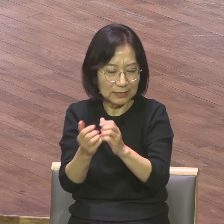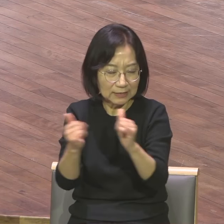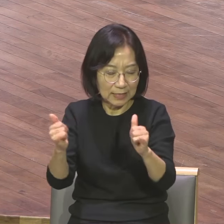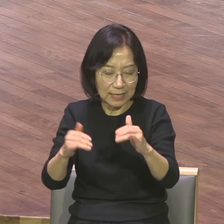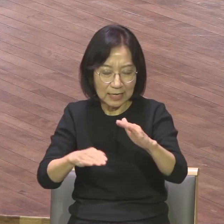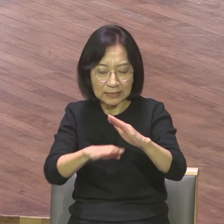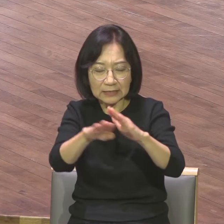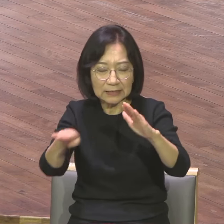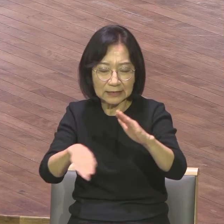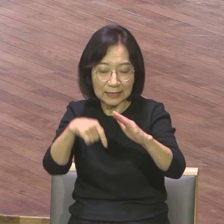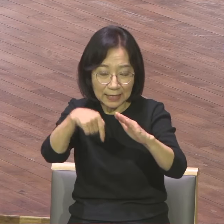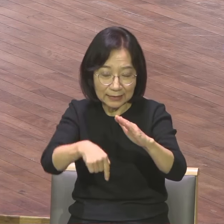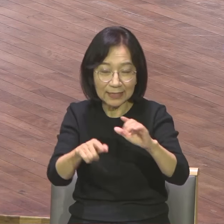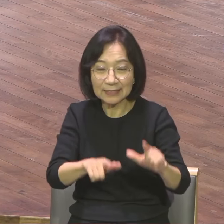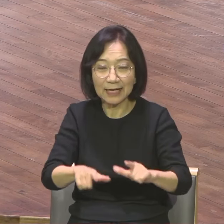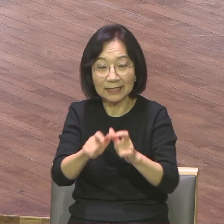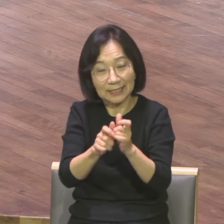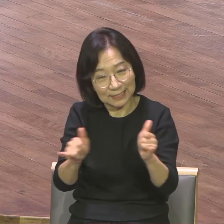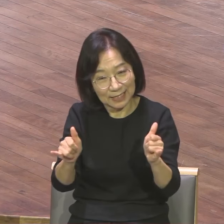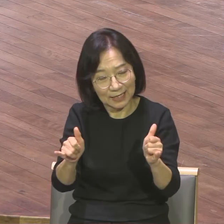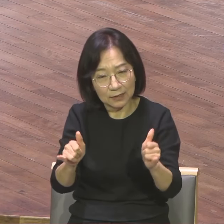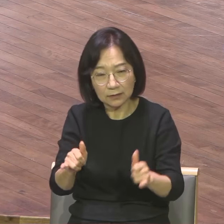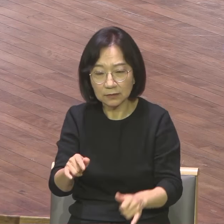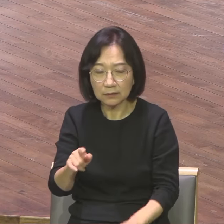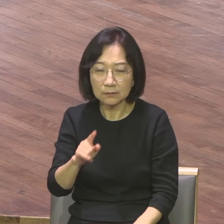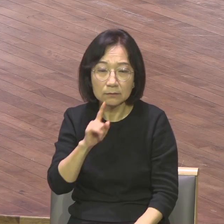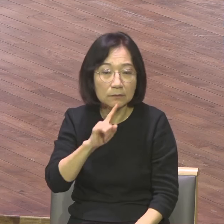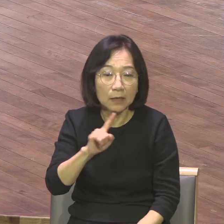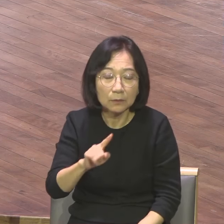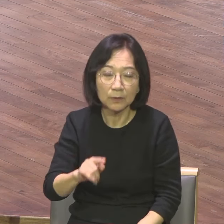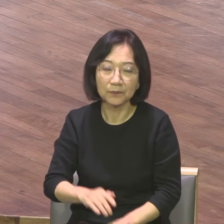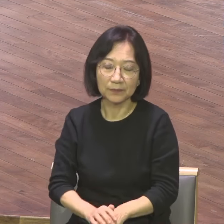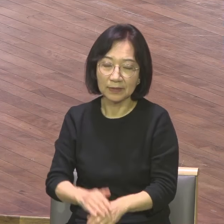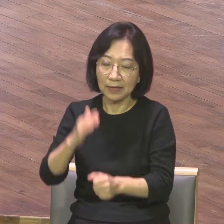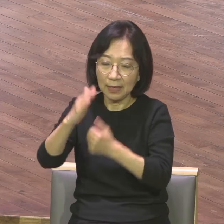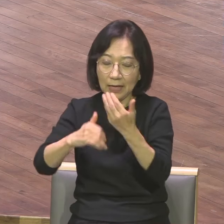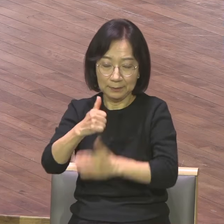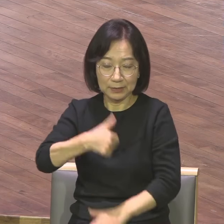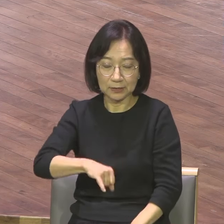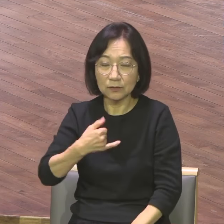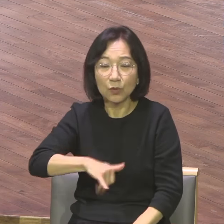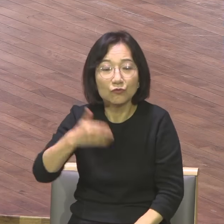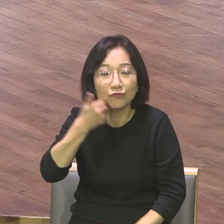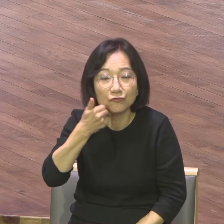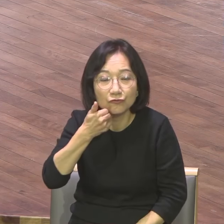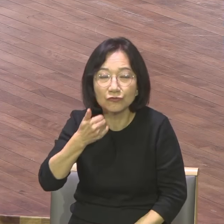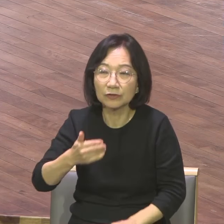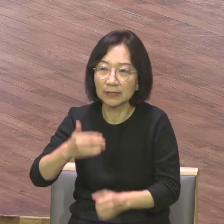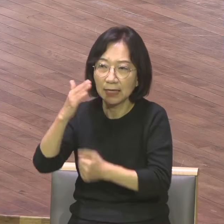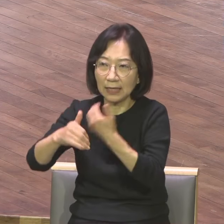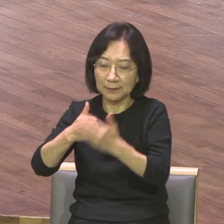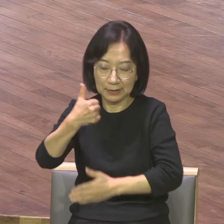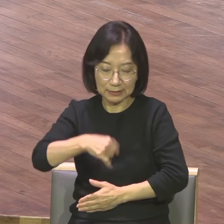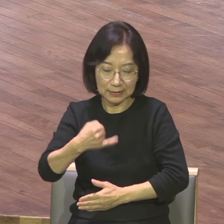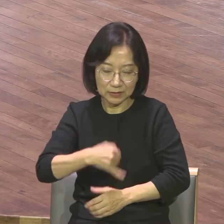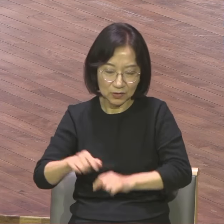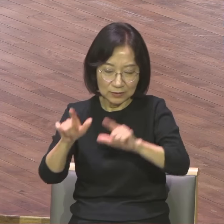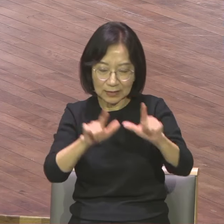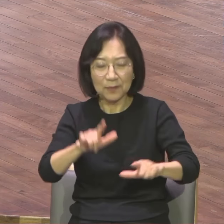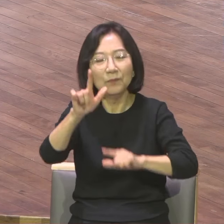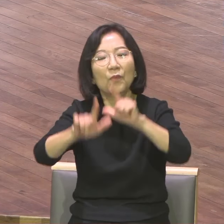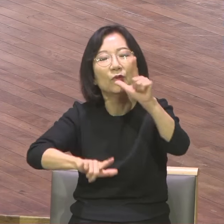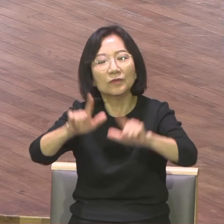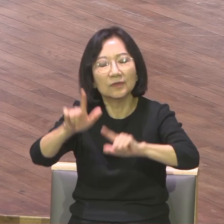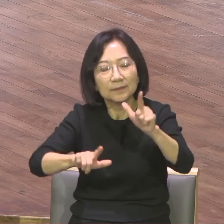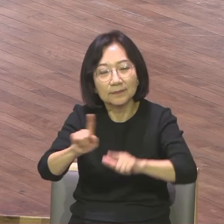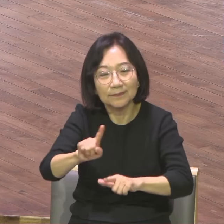말씀은요 하나님의 자녀가 어떤 존재인지 어떤 삶을 살아야 하는지를 여기서 말씀하고 있어요.